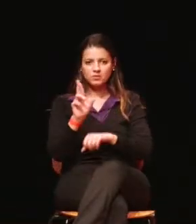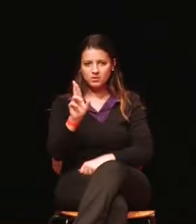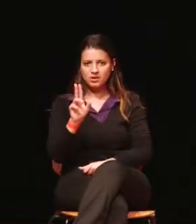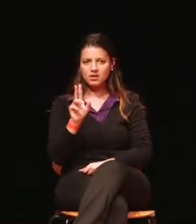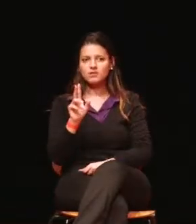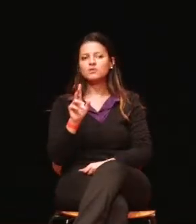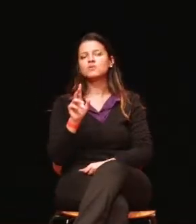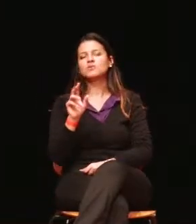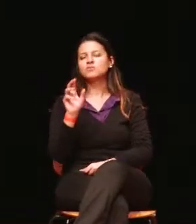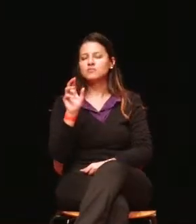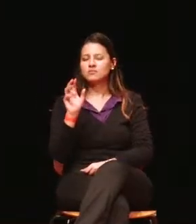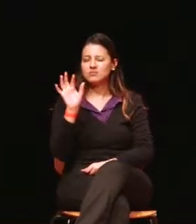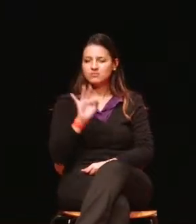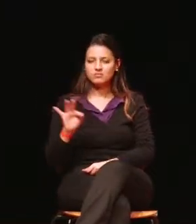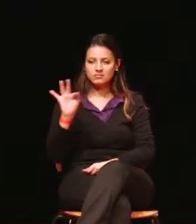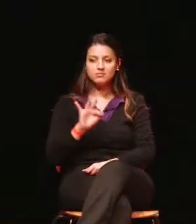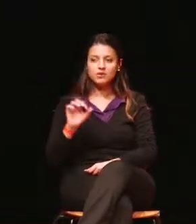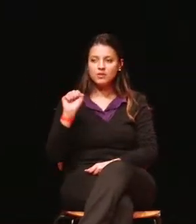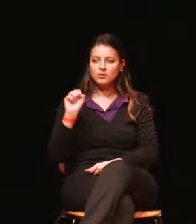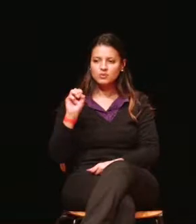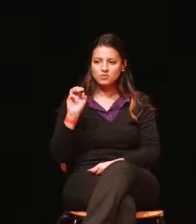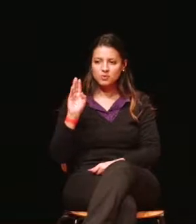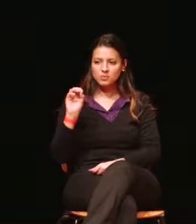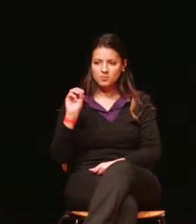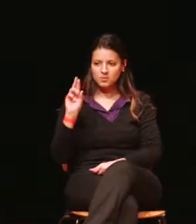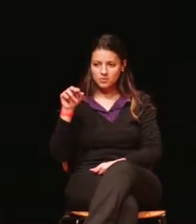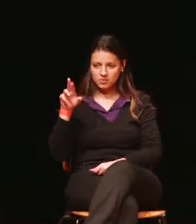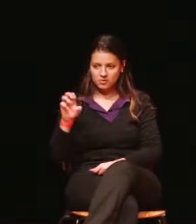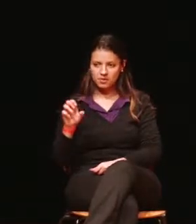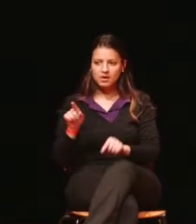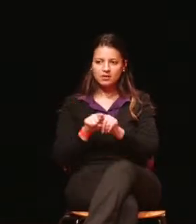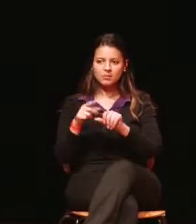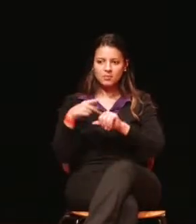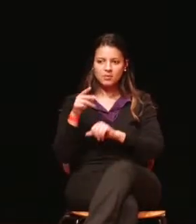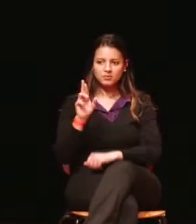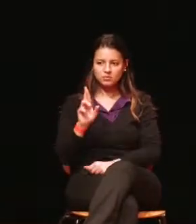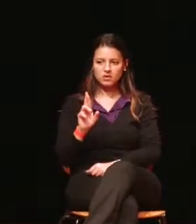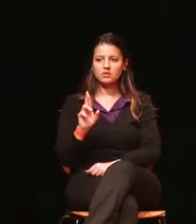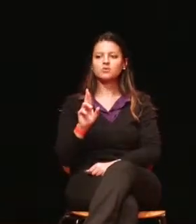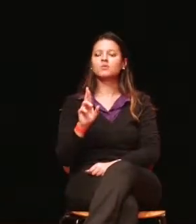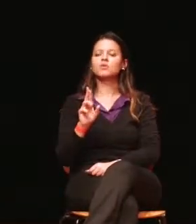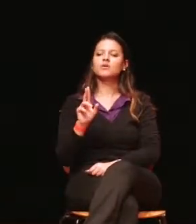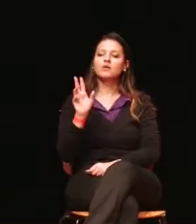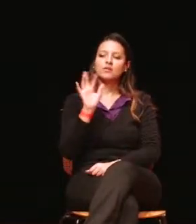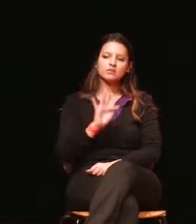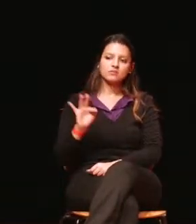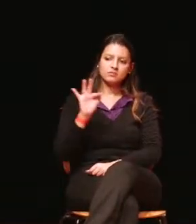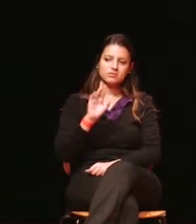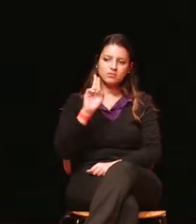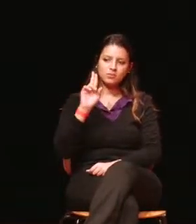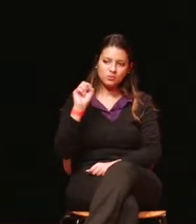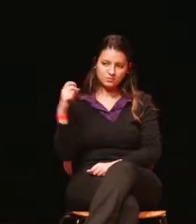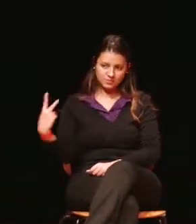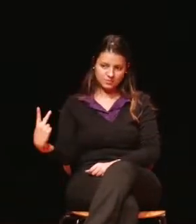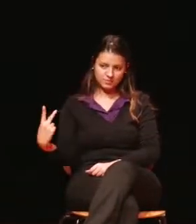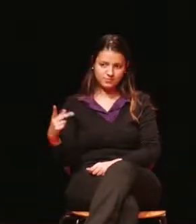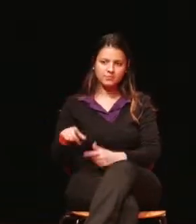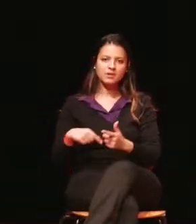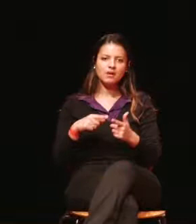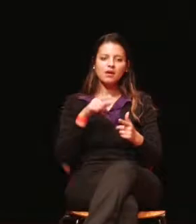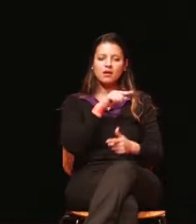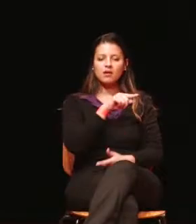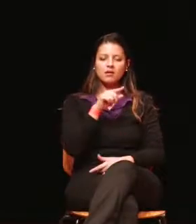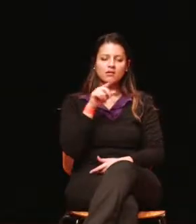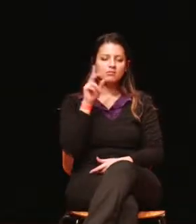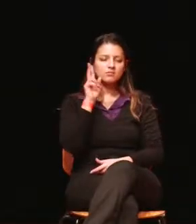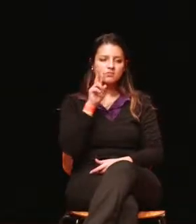de Paris IV, Sorbonne, e pós-doutorado pela Universidade de São Paulo. É autor de uma história social do abandono de crianças